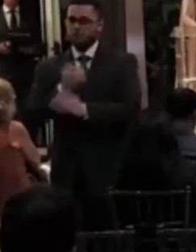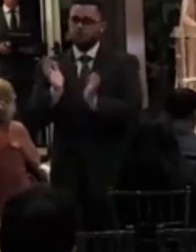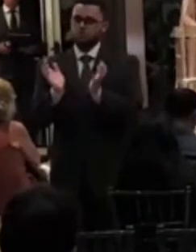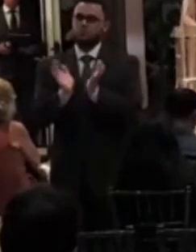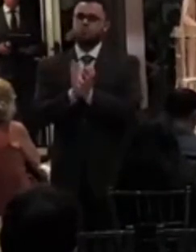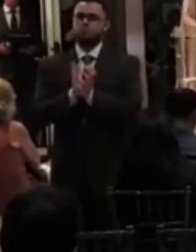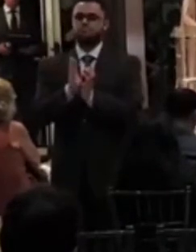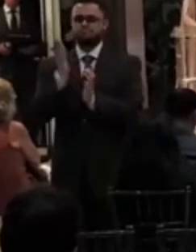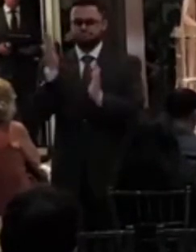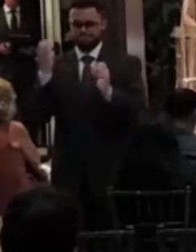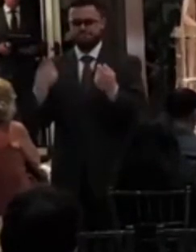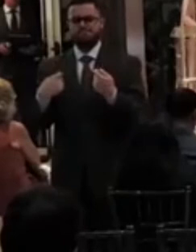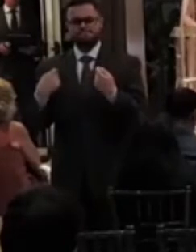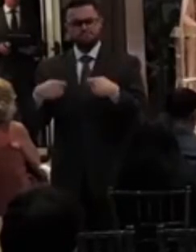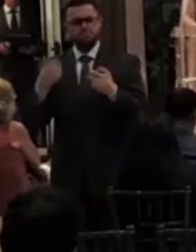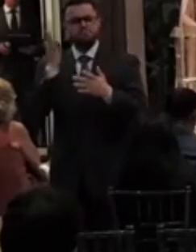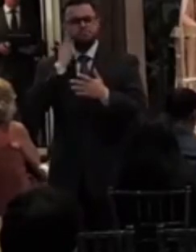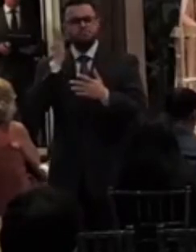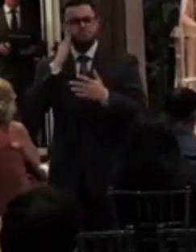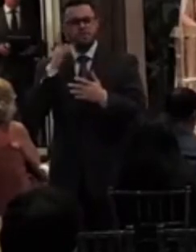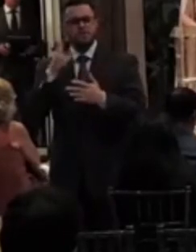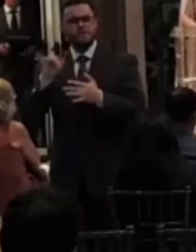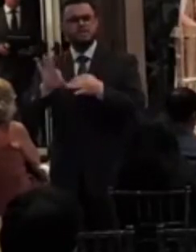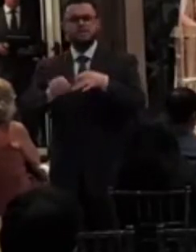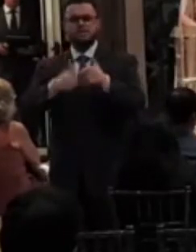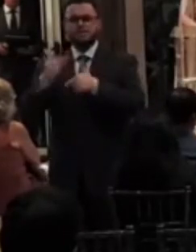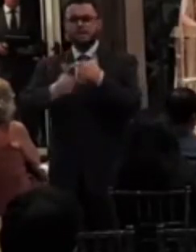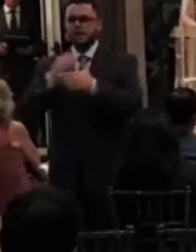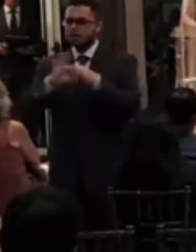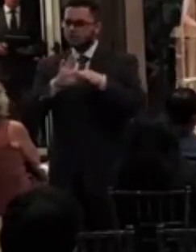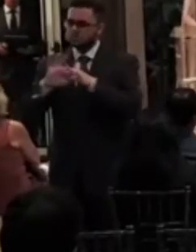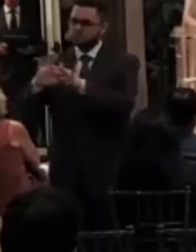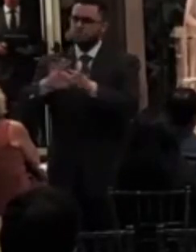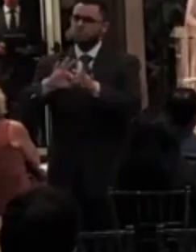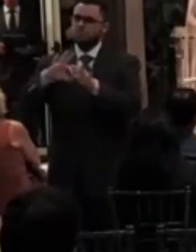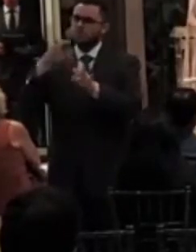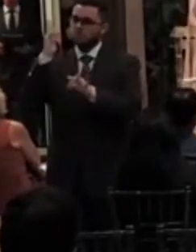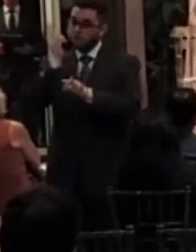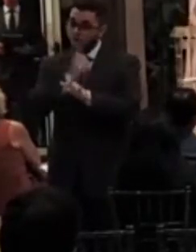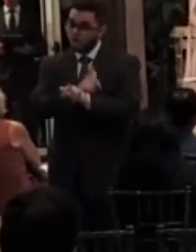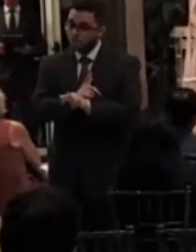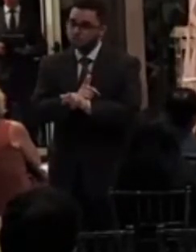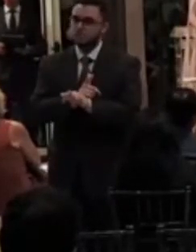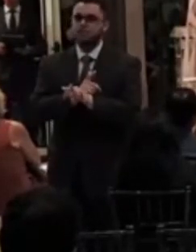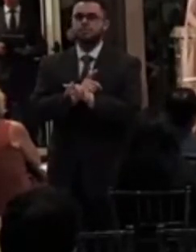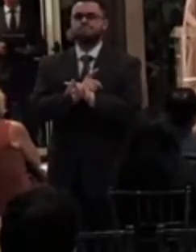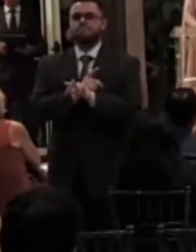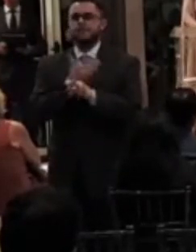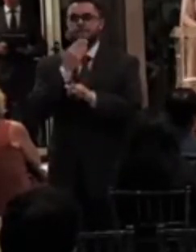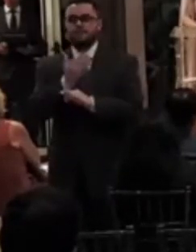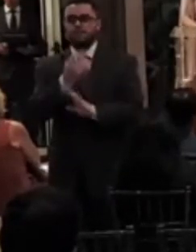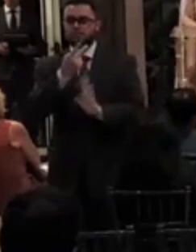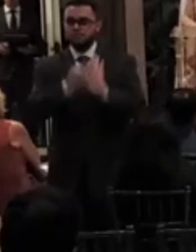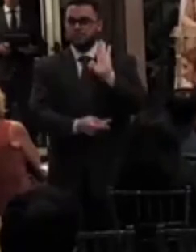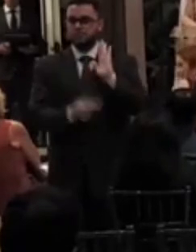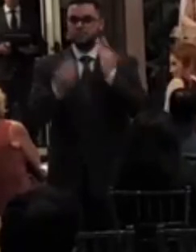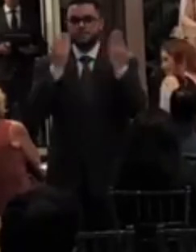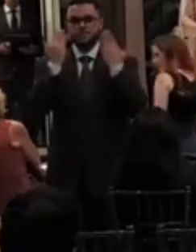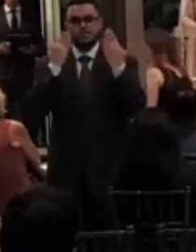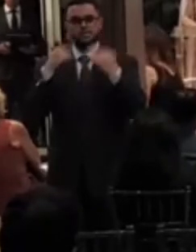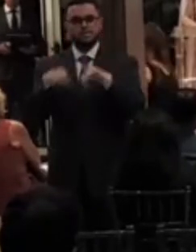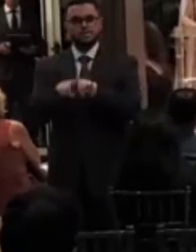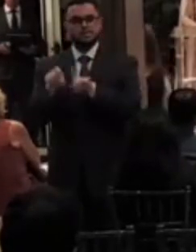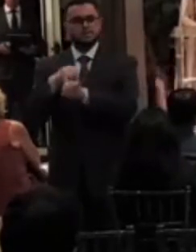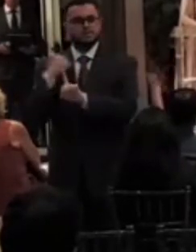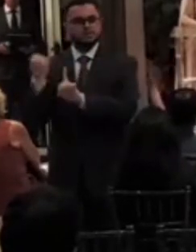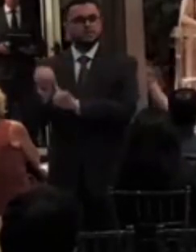que estaremos unidos, trabalhando para a execução do projeto de psicologia e de sociedade,